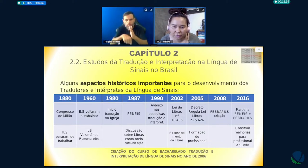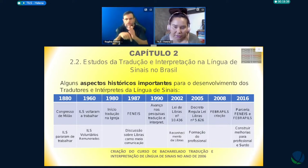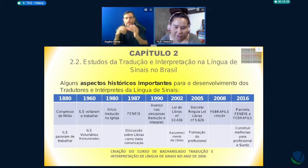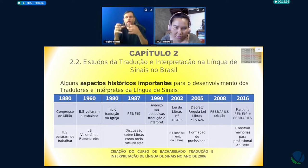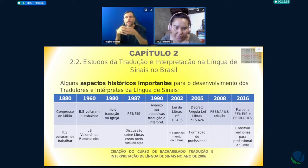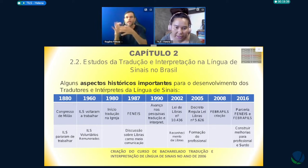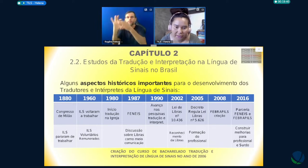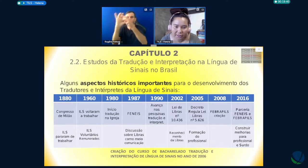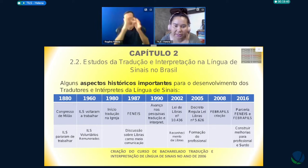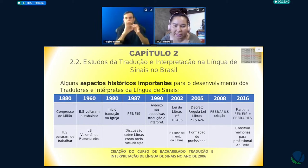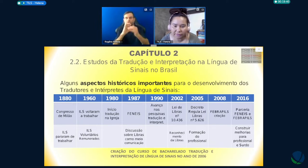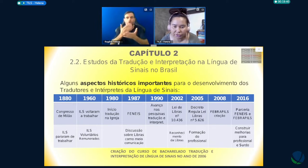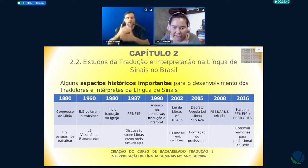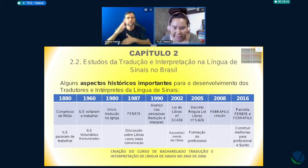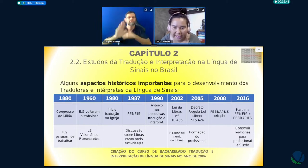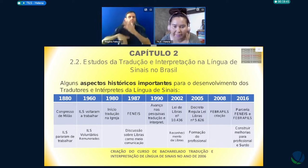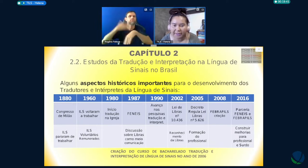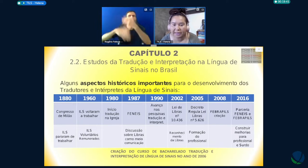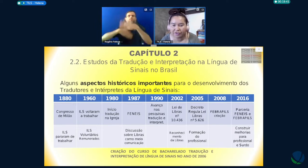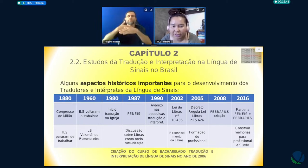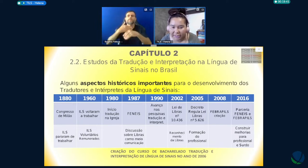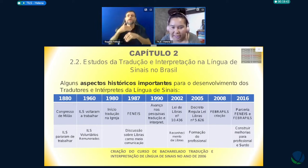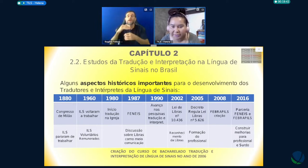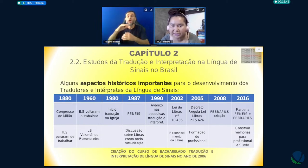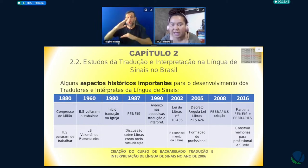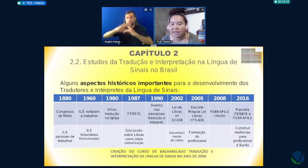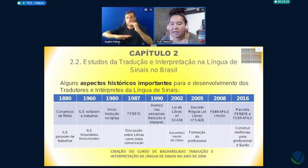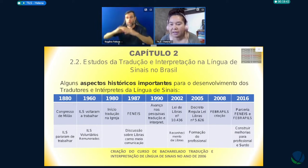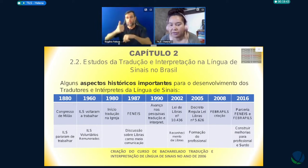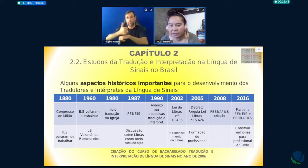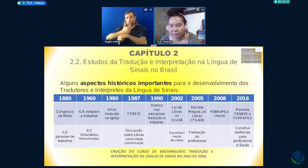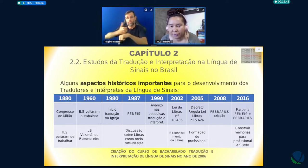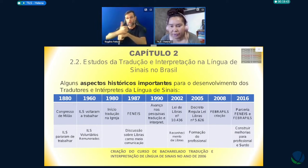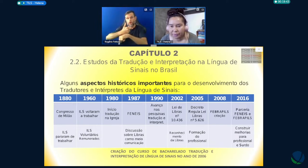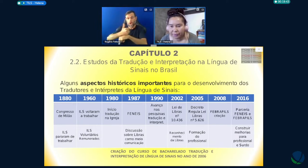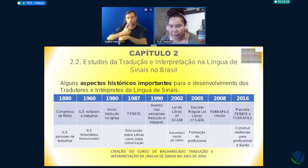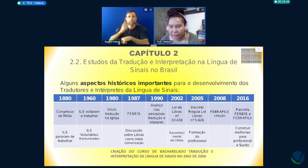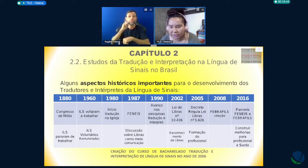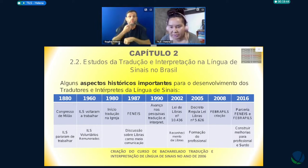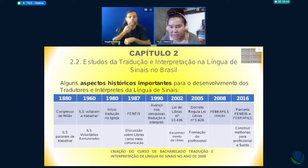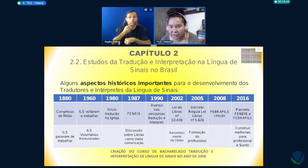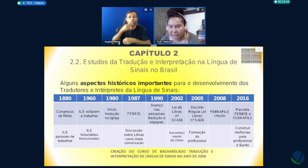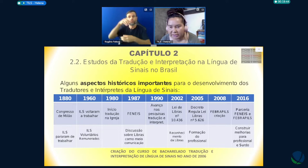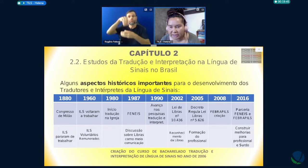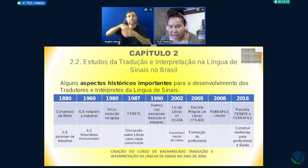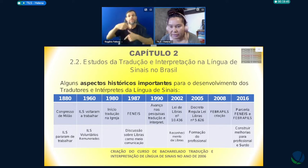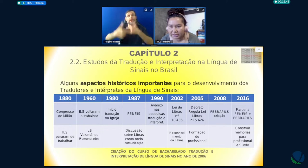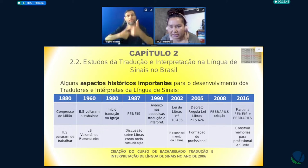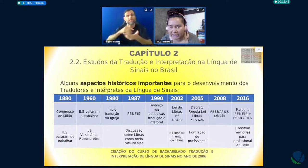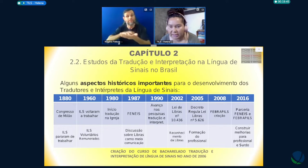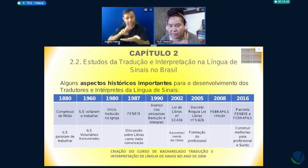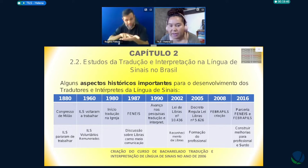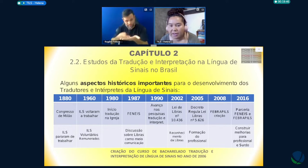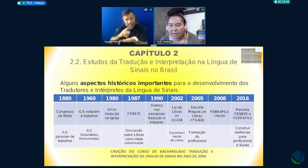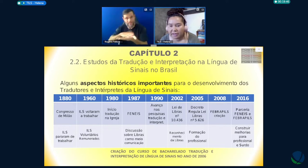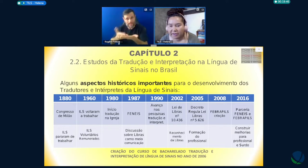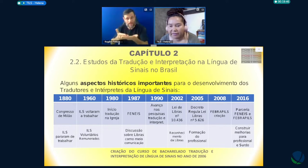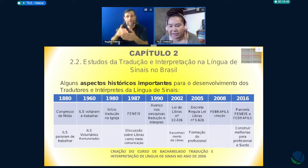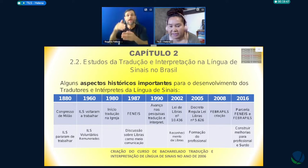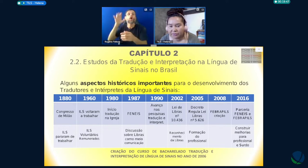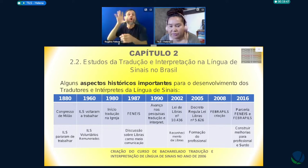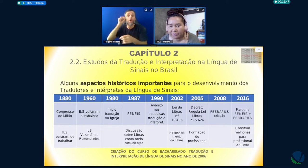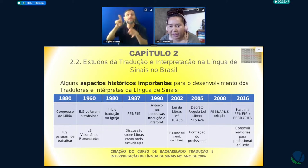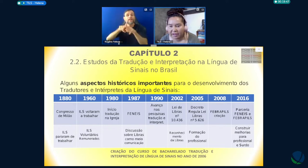passando então pelo decreto de lei, pela lei de Libras, em 2008 por outras melhorias que aconteceram,